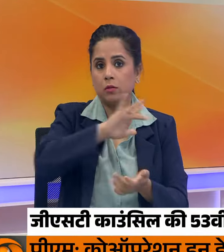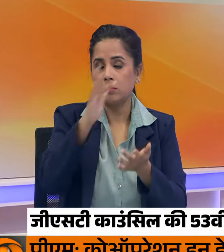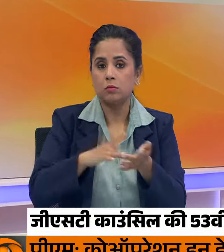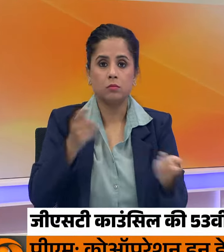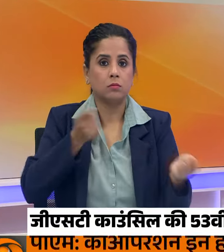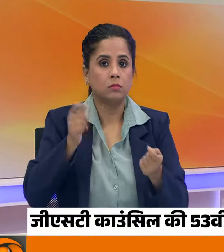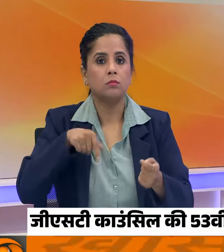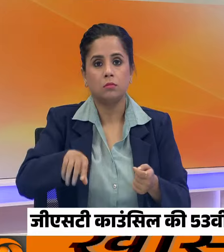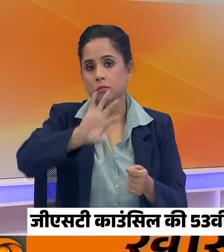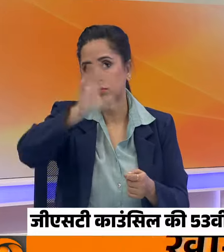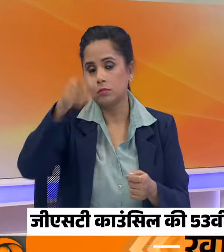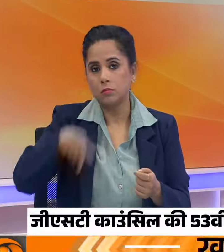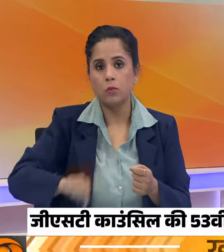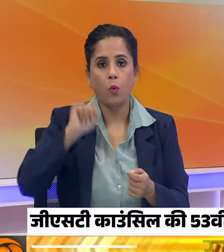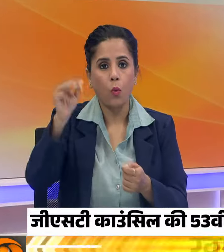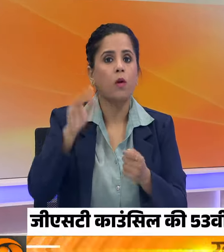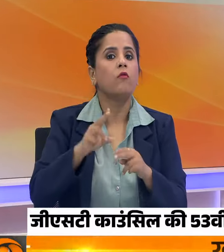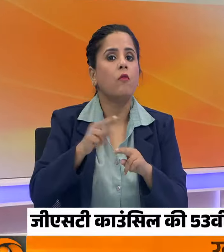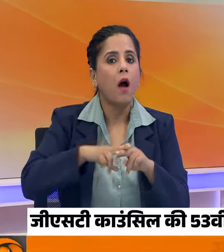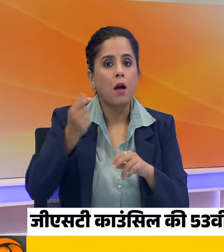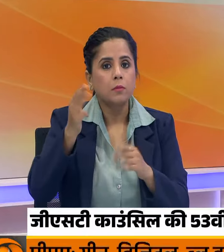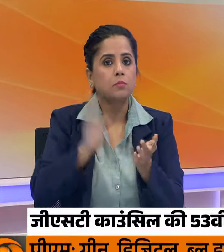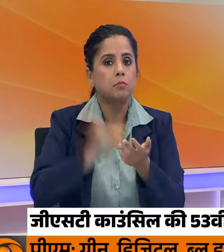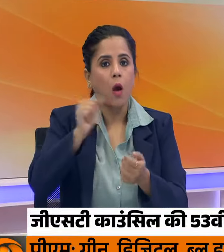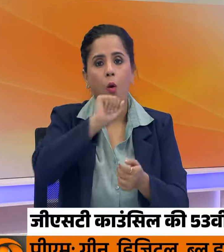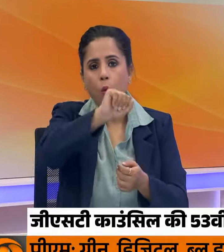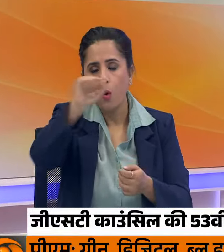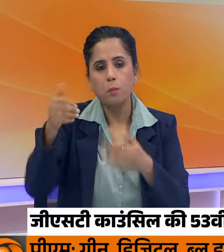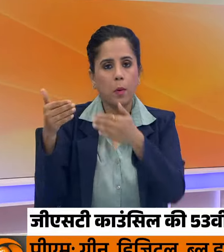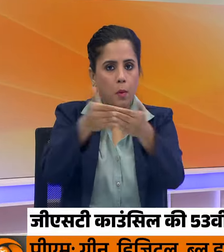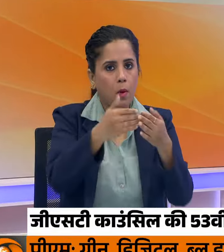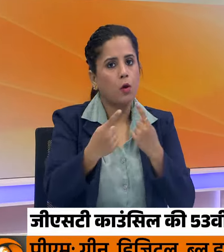केंद्र शासित प्रदेशों के वित्त मंत्रियों से की